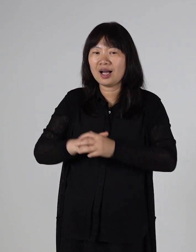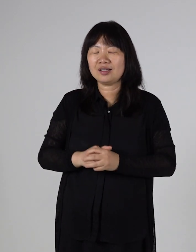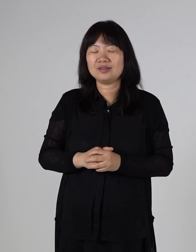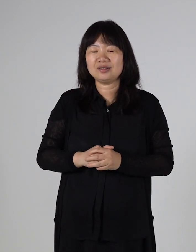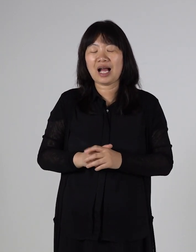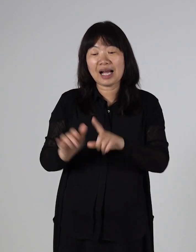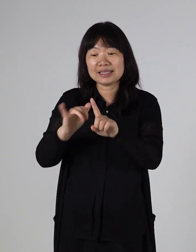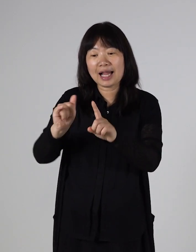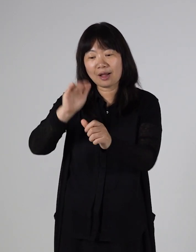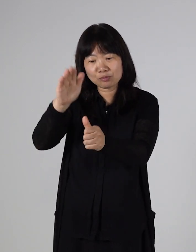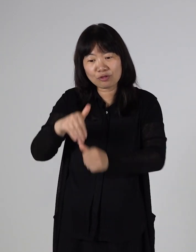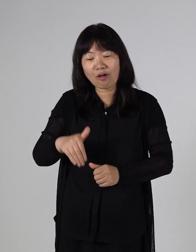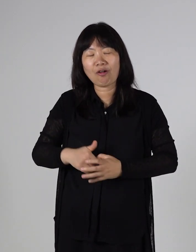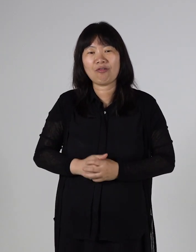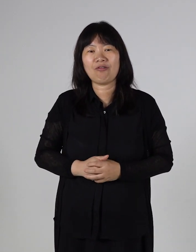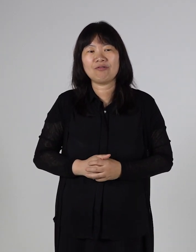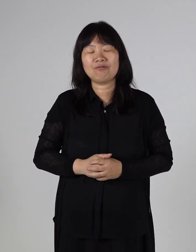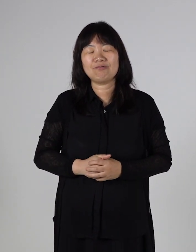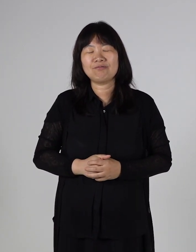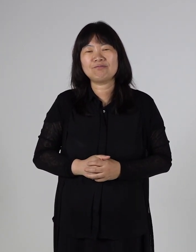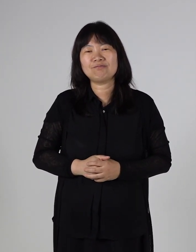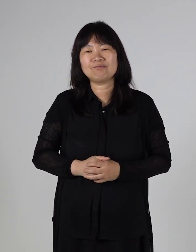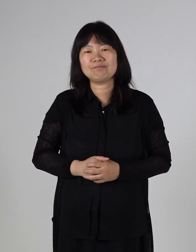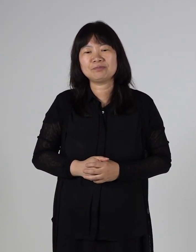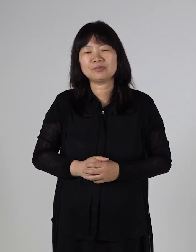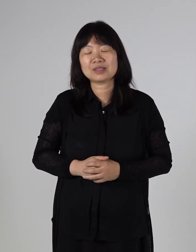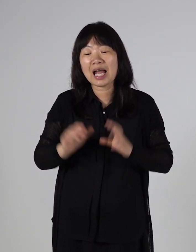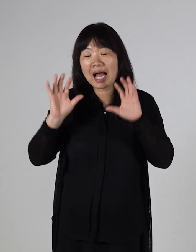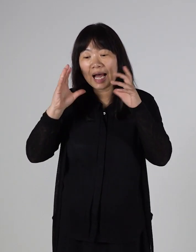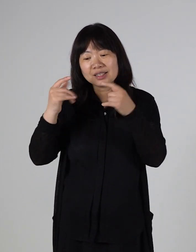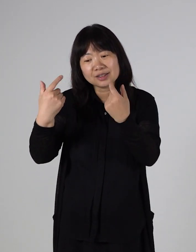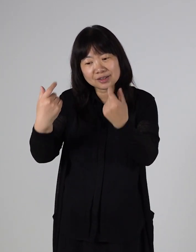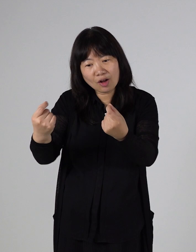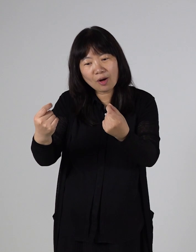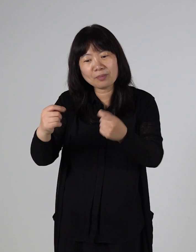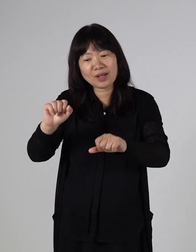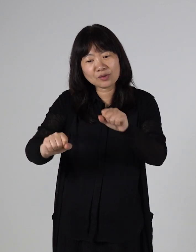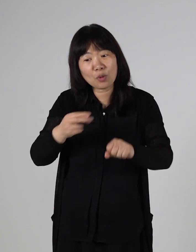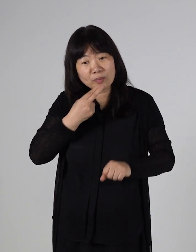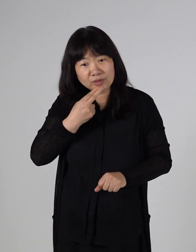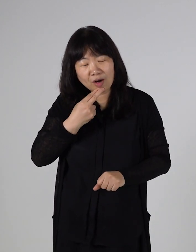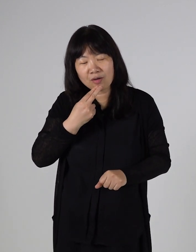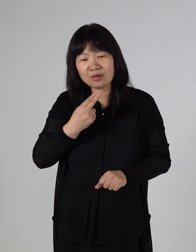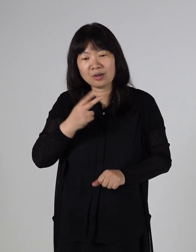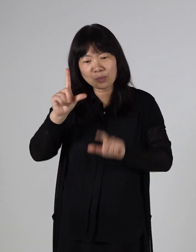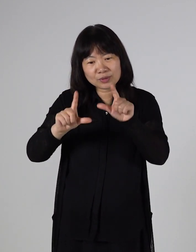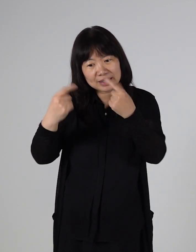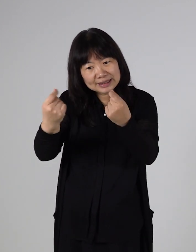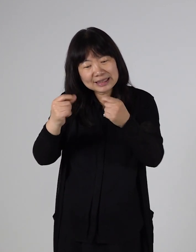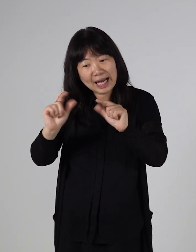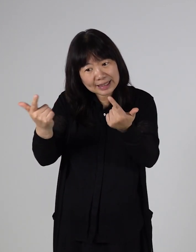사람을 불러요. 그리고 이 어린아이들과 같지 않으면,